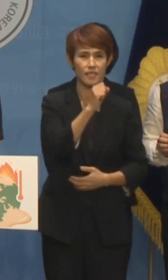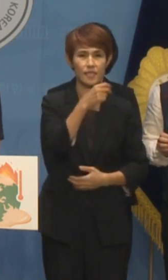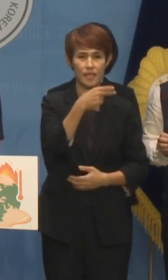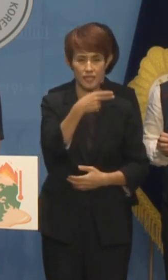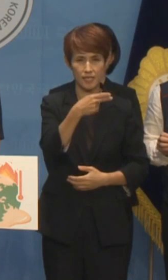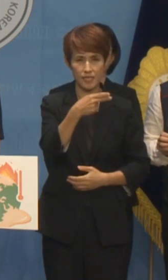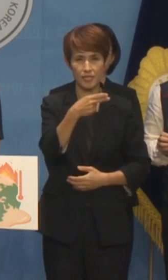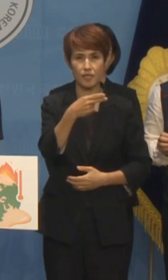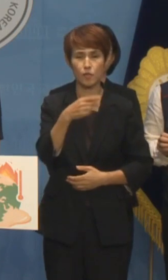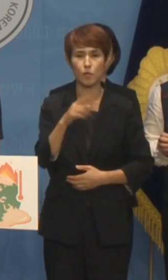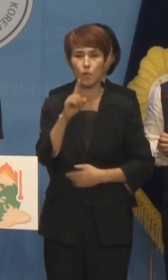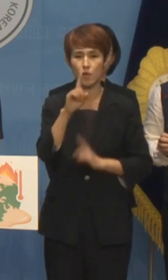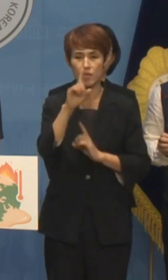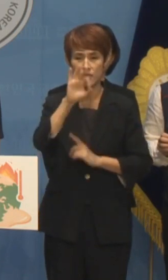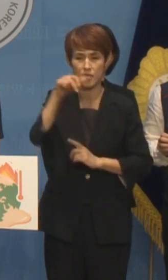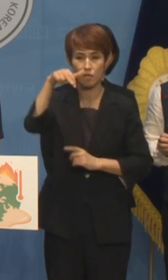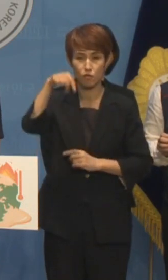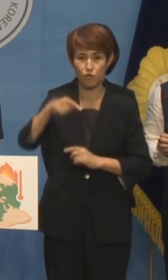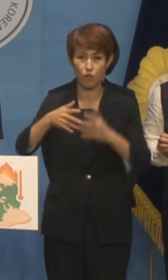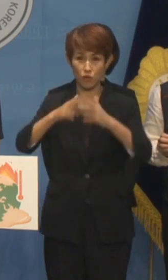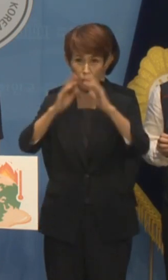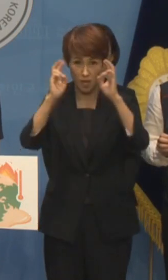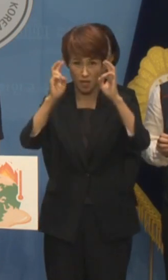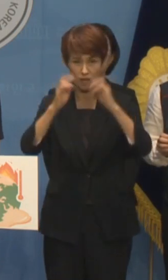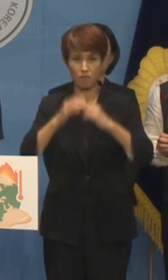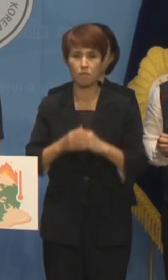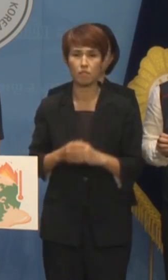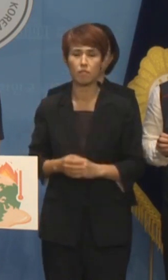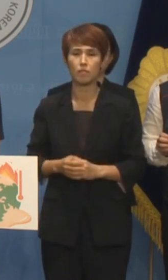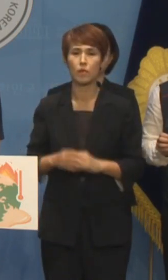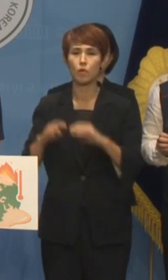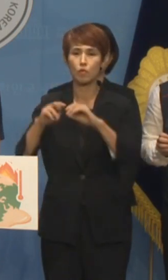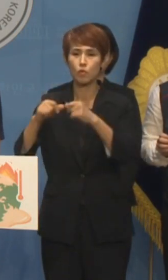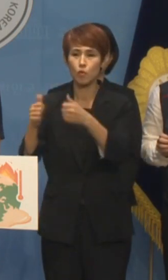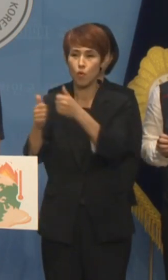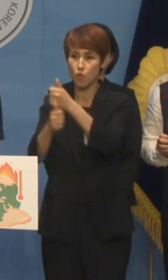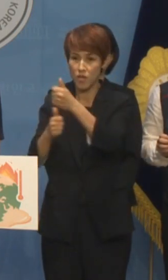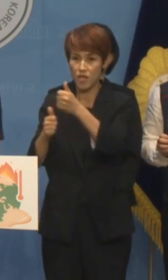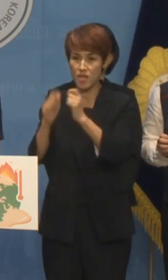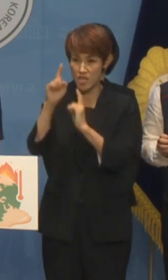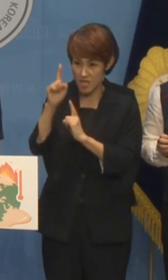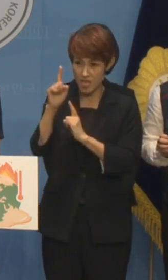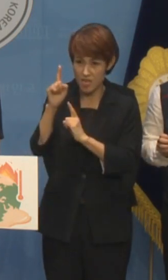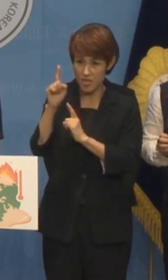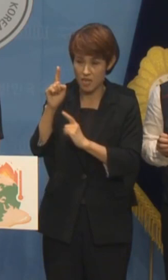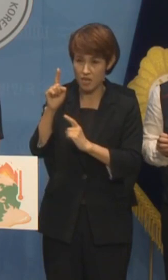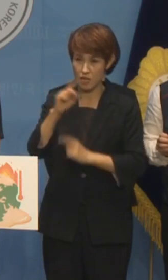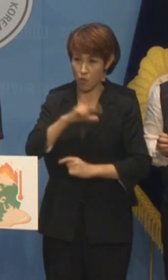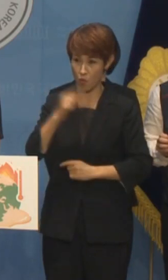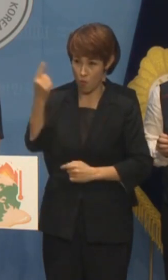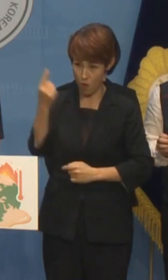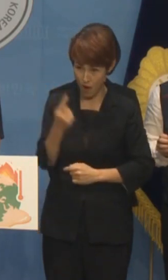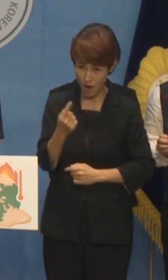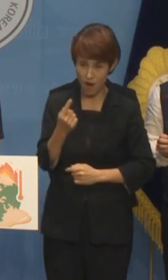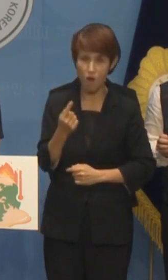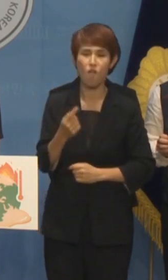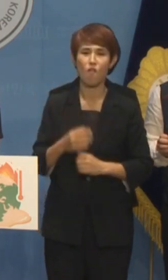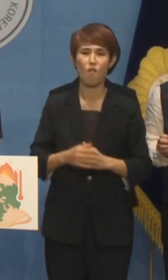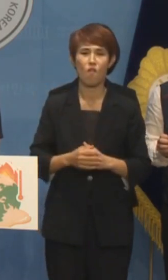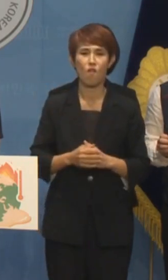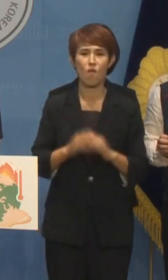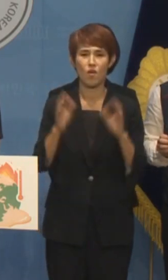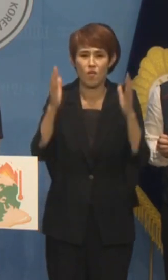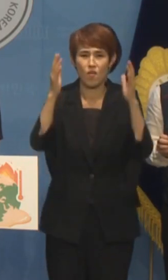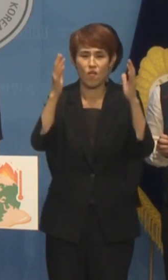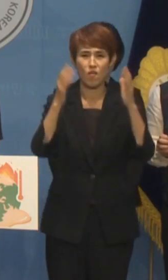원청인 이수건설은 국토위 소속의 윤종호 의원을 환영한다며 커피차를 들여놓고 현수막을